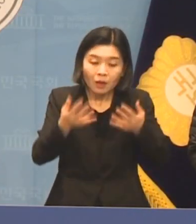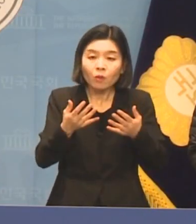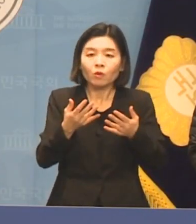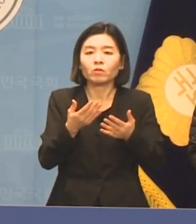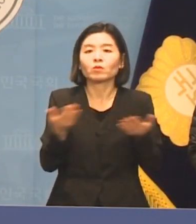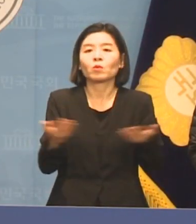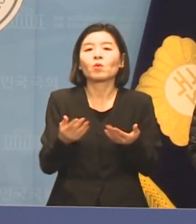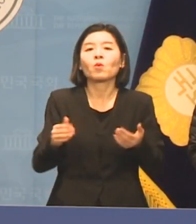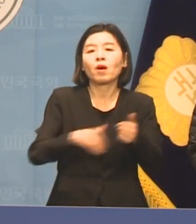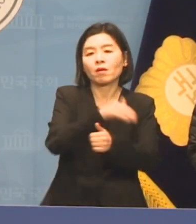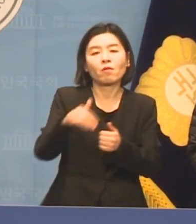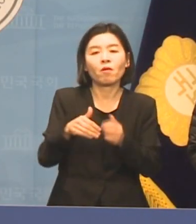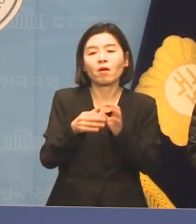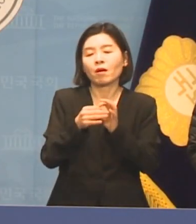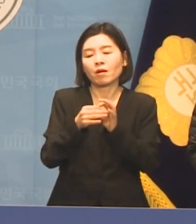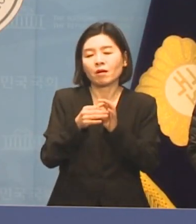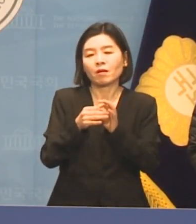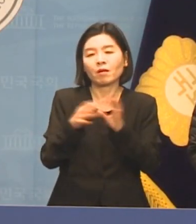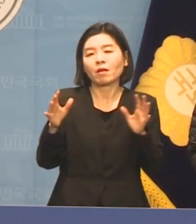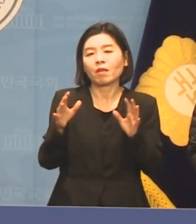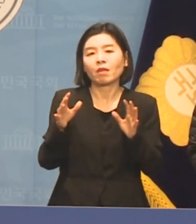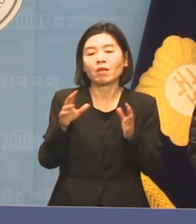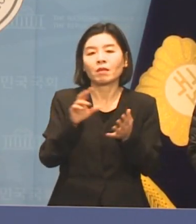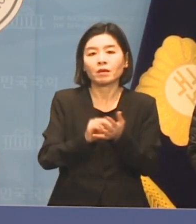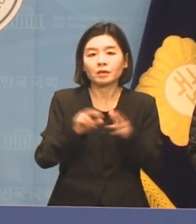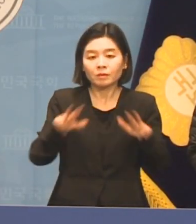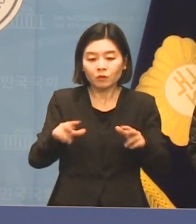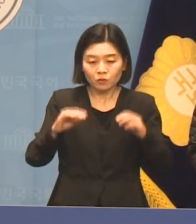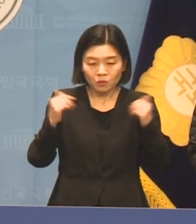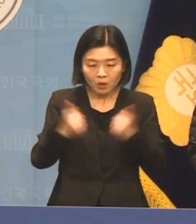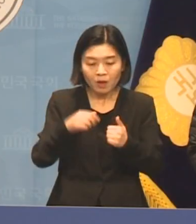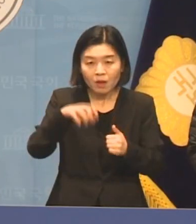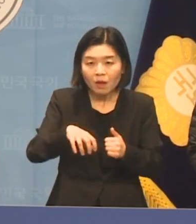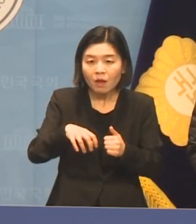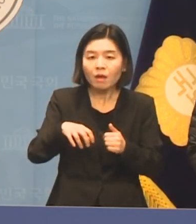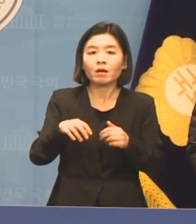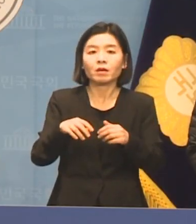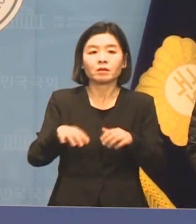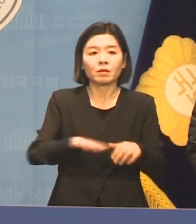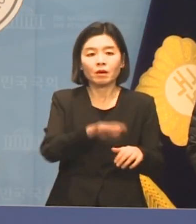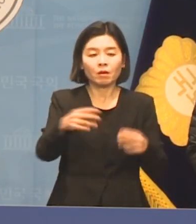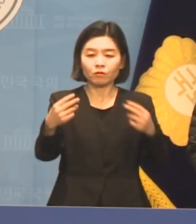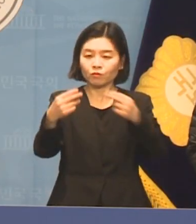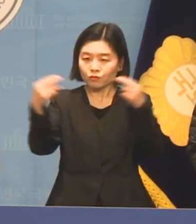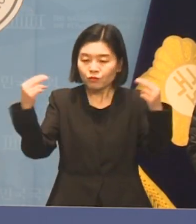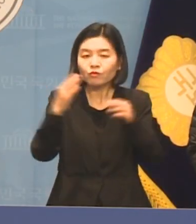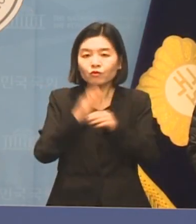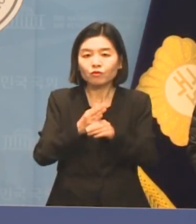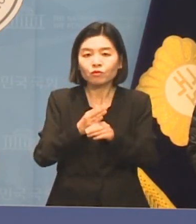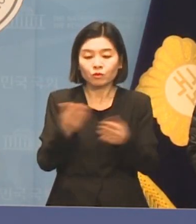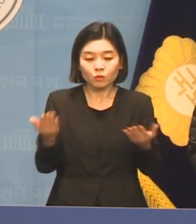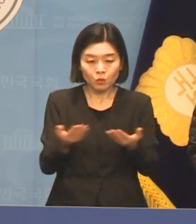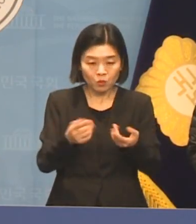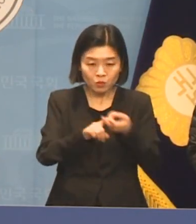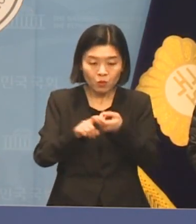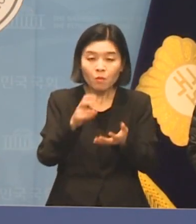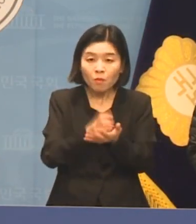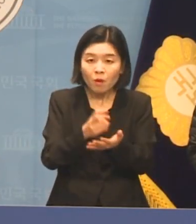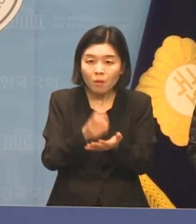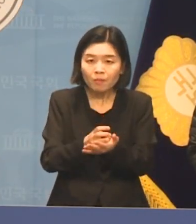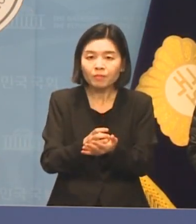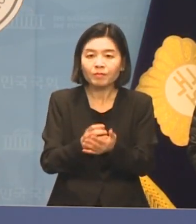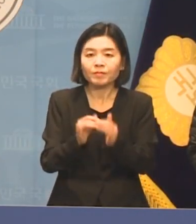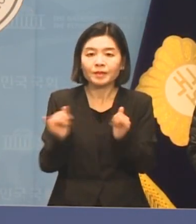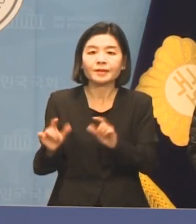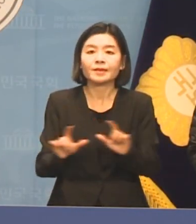없습니다. 많은 하청 비정규직 노동자들이 국회를 바라보고 있습니다. 그들에게는 노조법이 민생